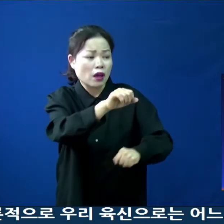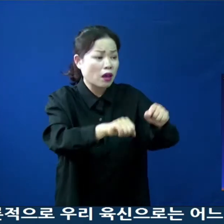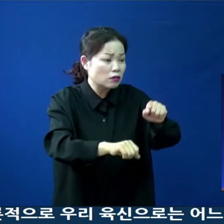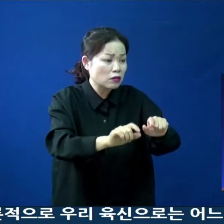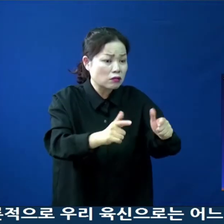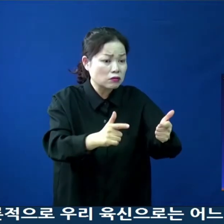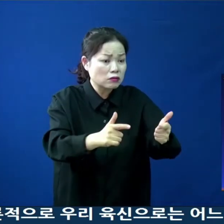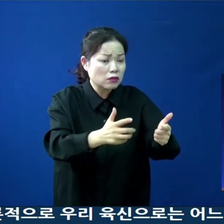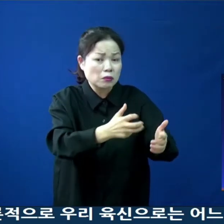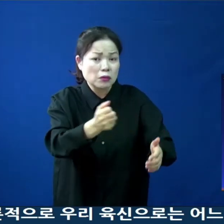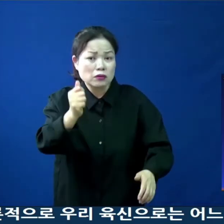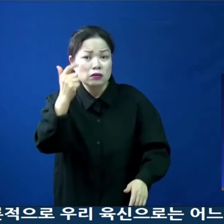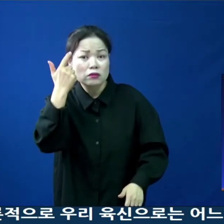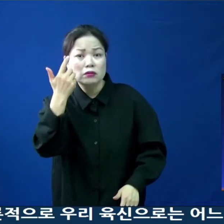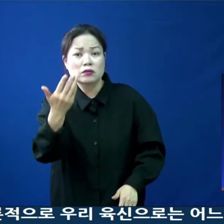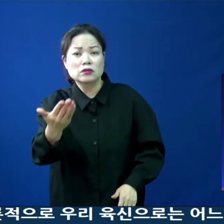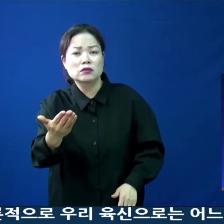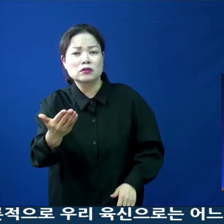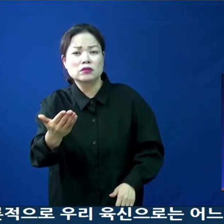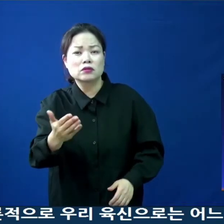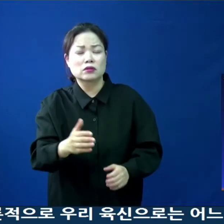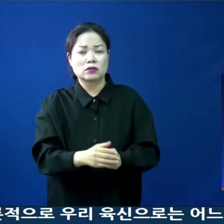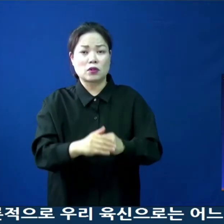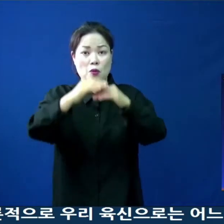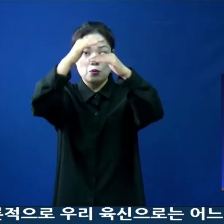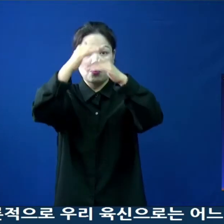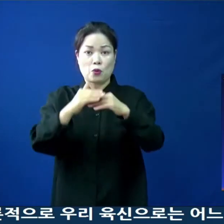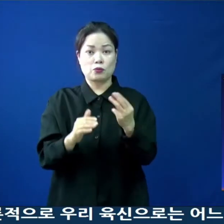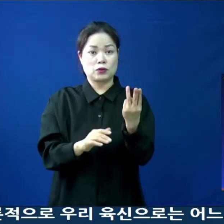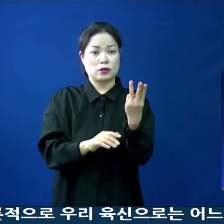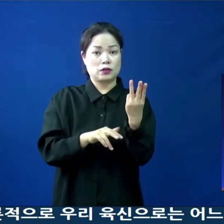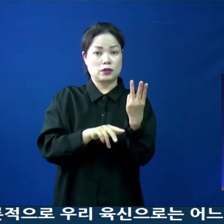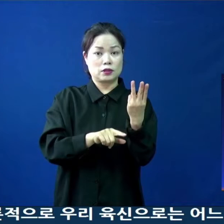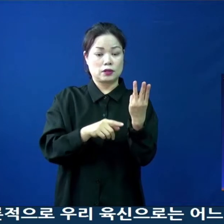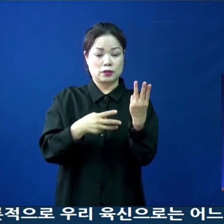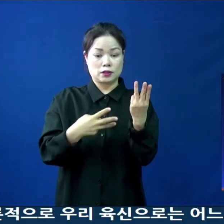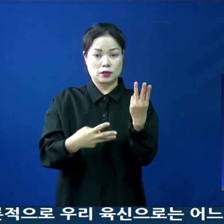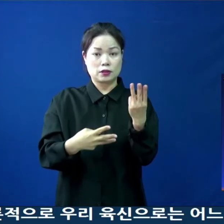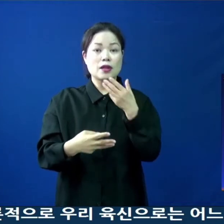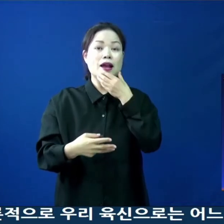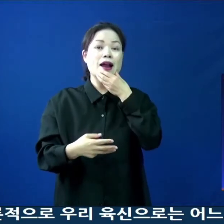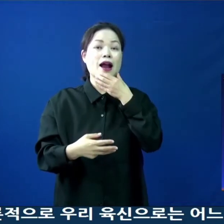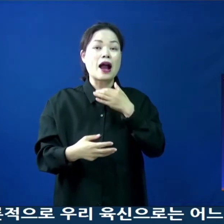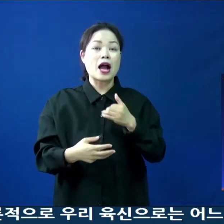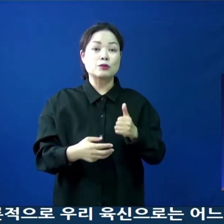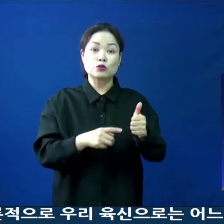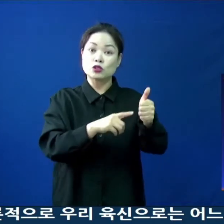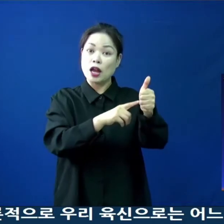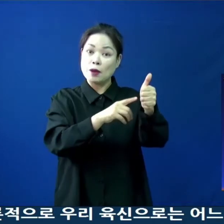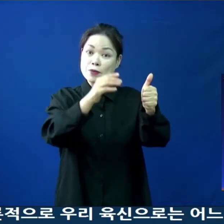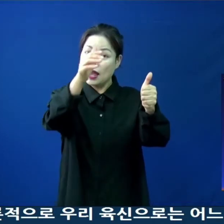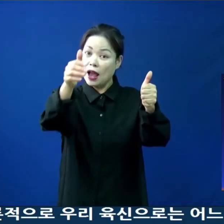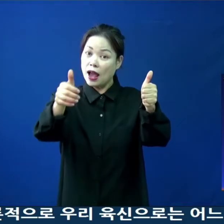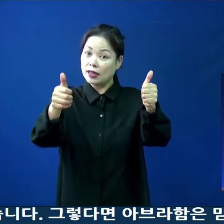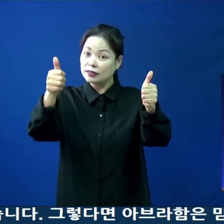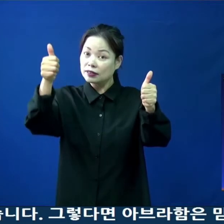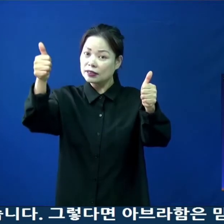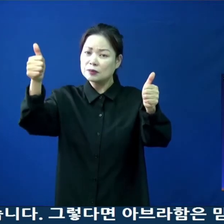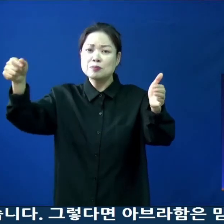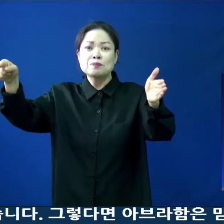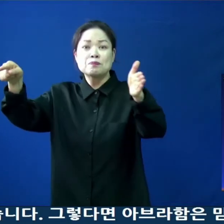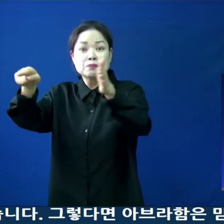어떻게 받아들여졌습니까? 오늘 본문 3절에 보니까 아브라함이 하나님을